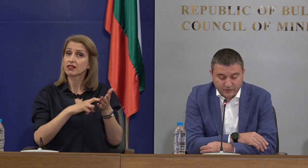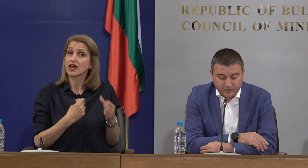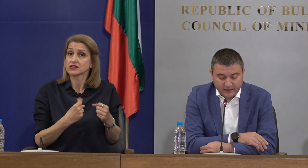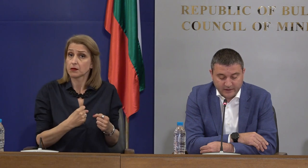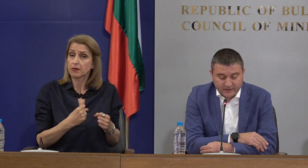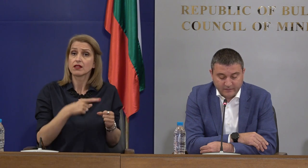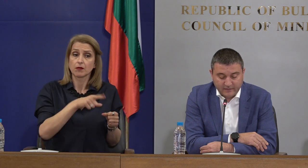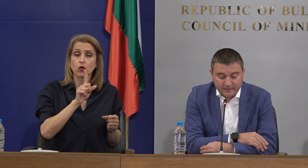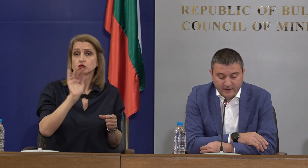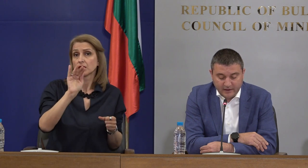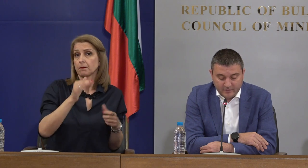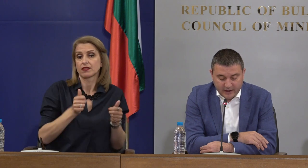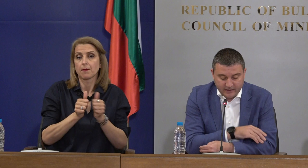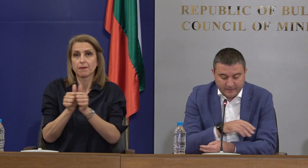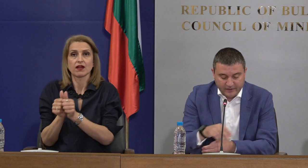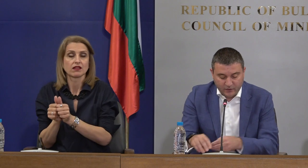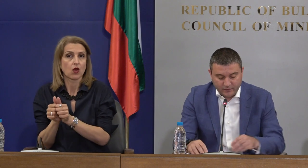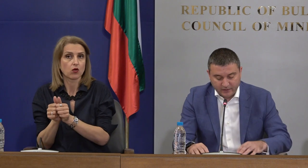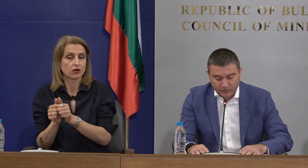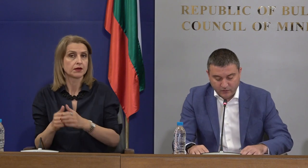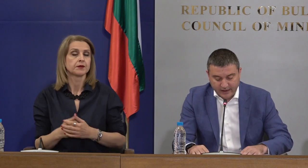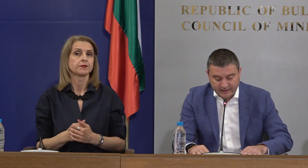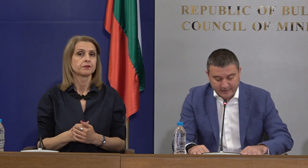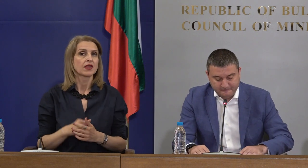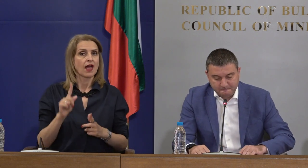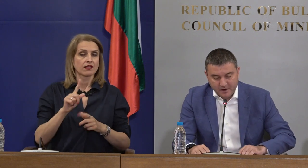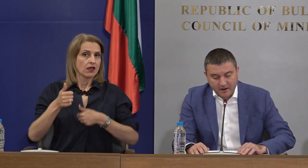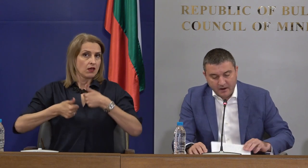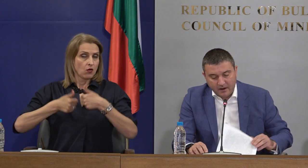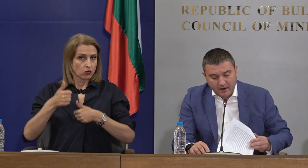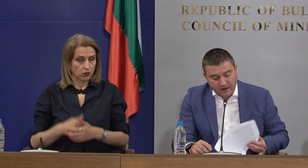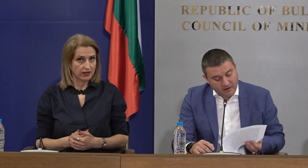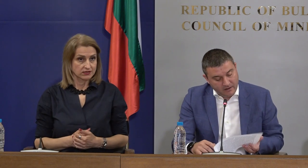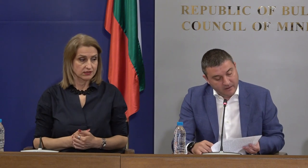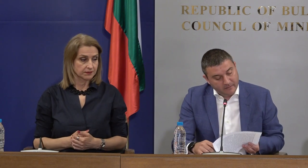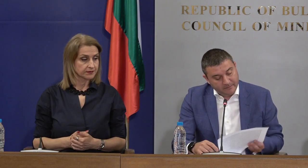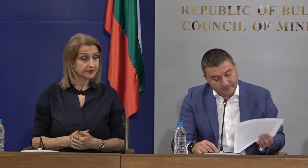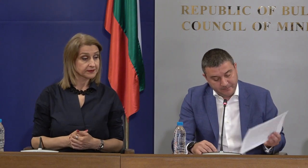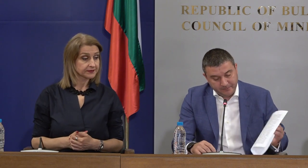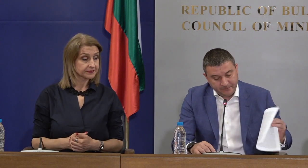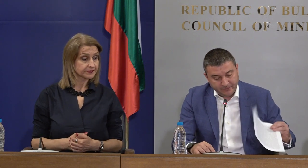без в същото време да се явява пряка негова конкуренция.